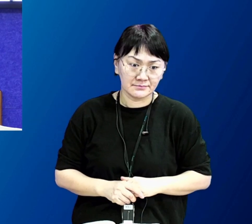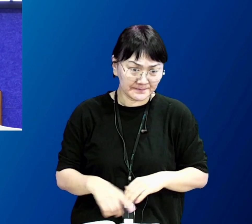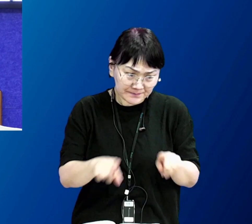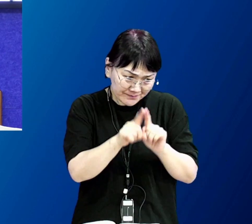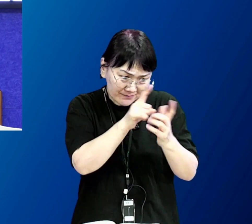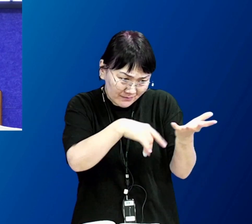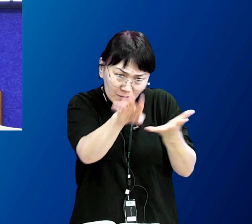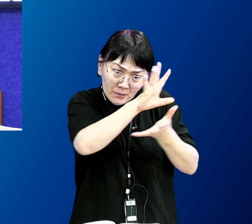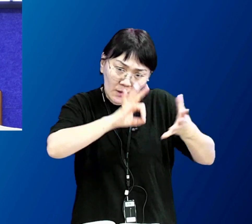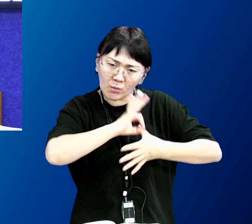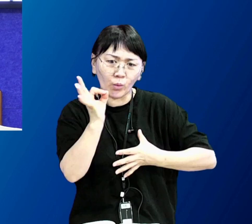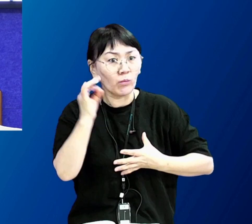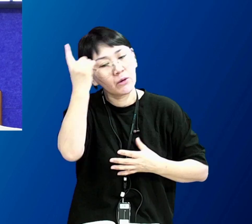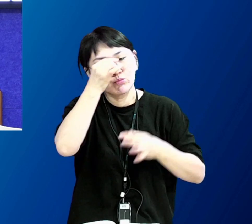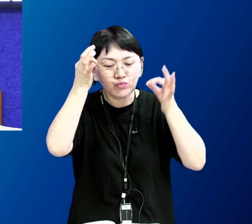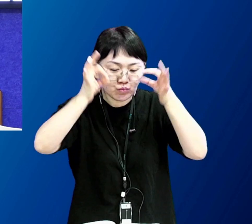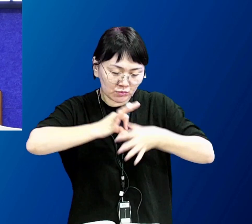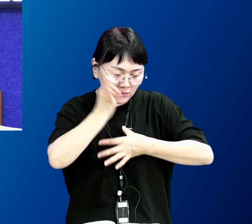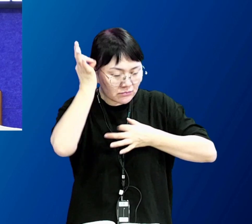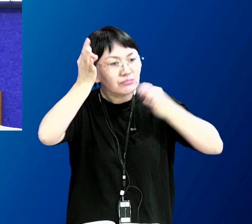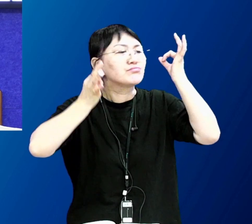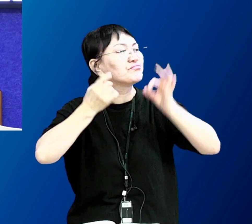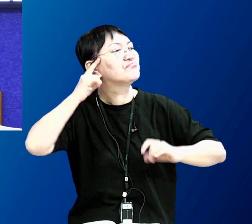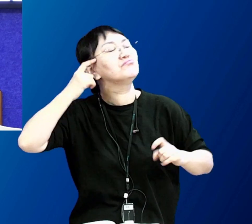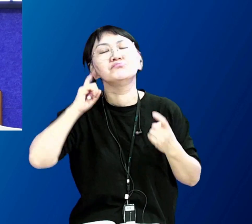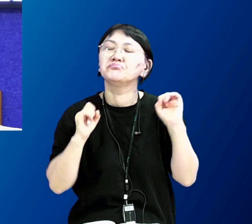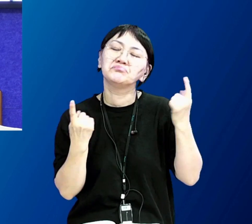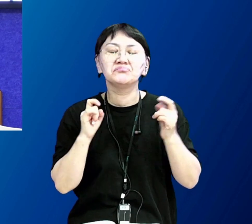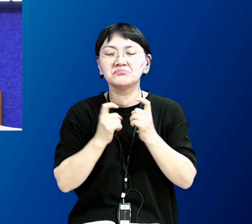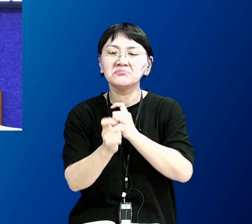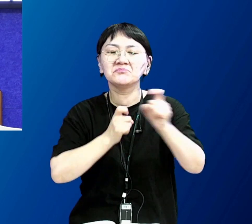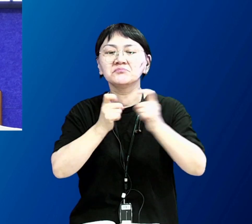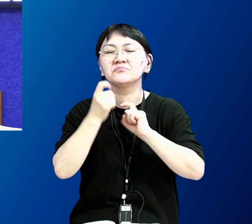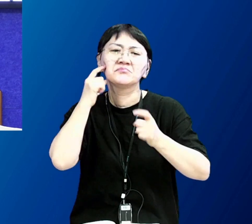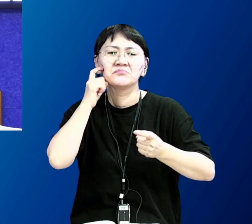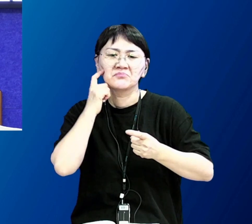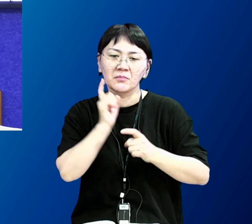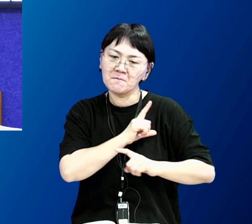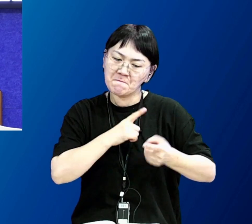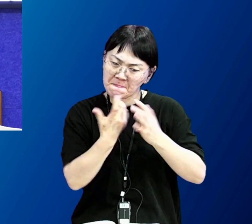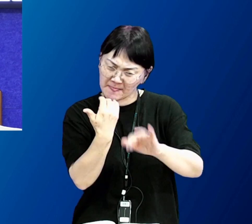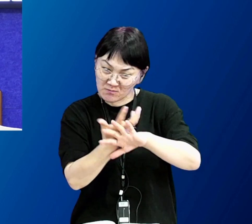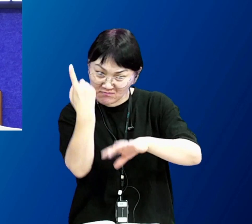Тэдний сүнс нь юу ч мэдэхгүйдээ тэгж мунхгаар харигсаар